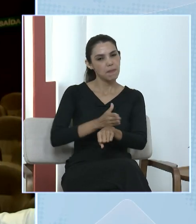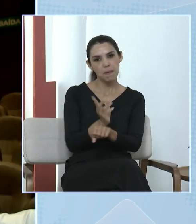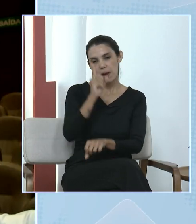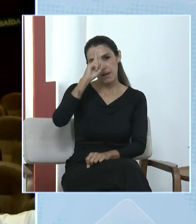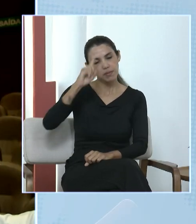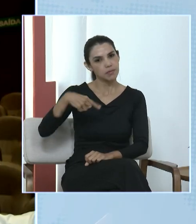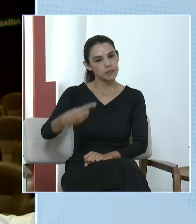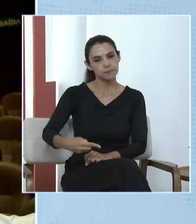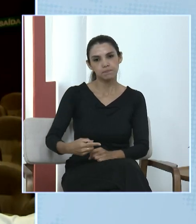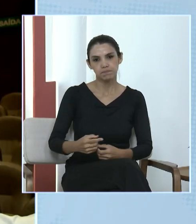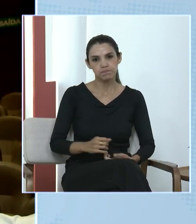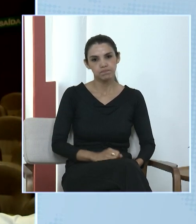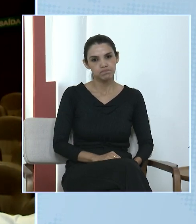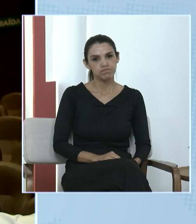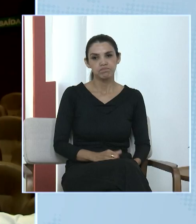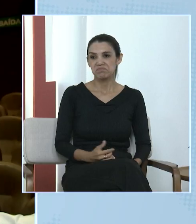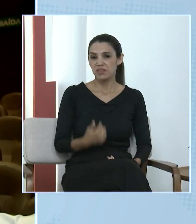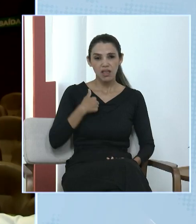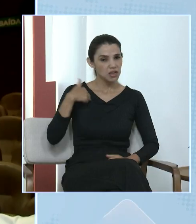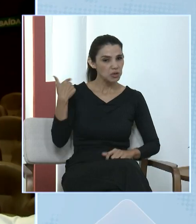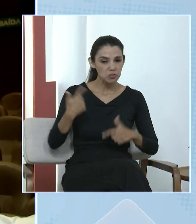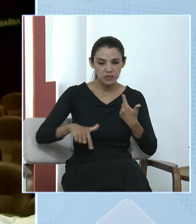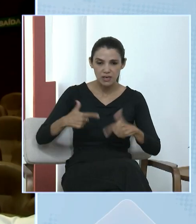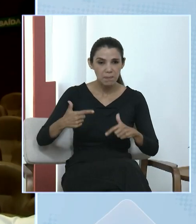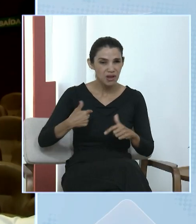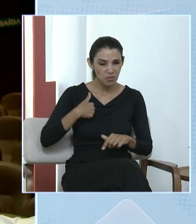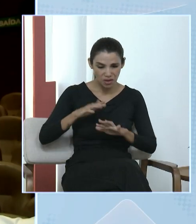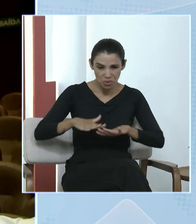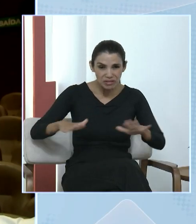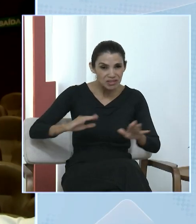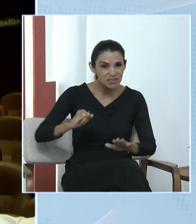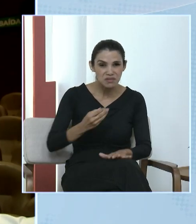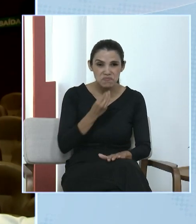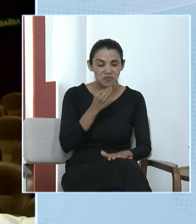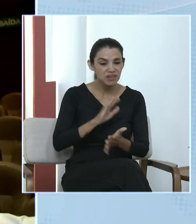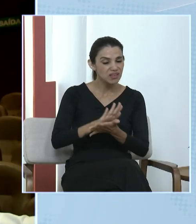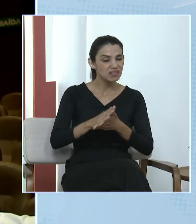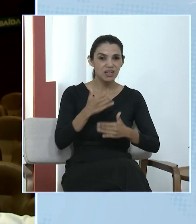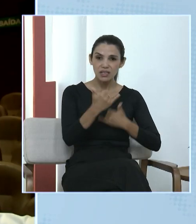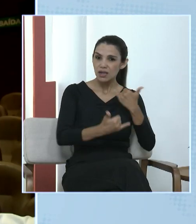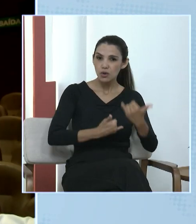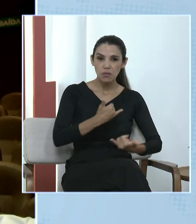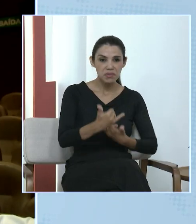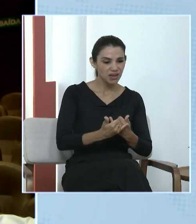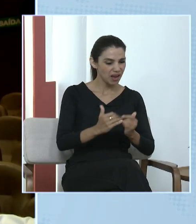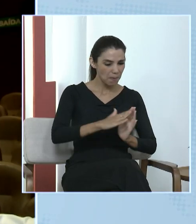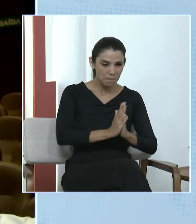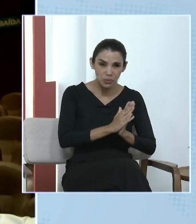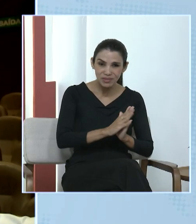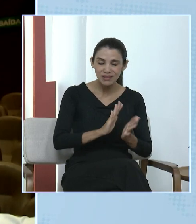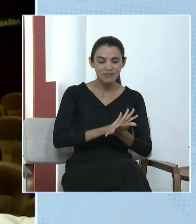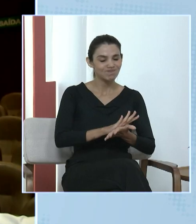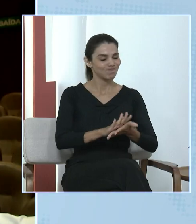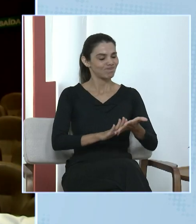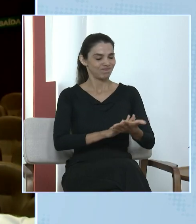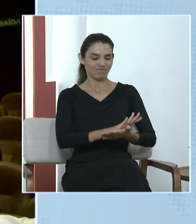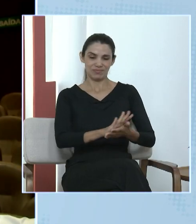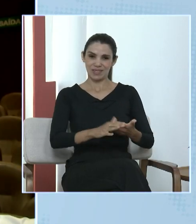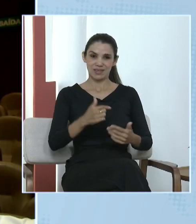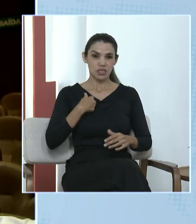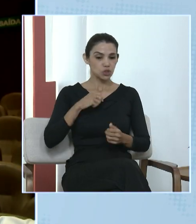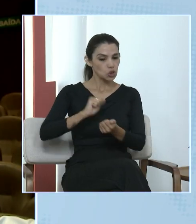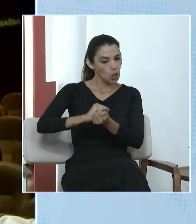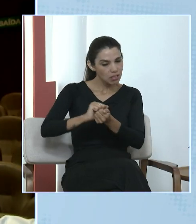tudo, Não tinha infância assim, de brincar, ter uma boneca, não. Era